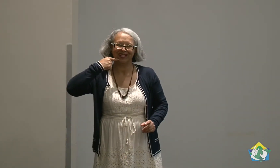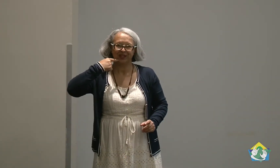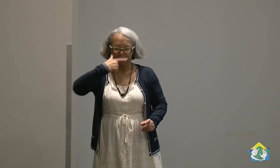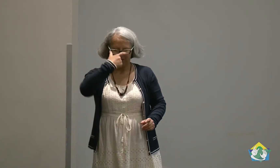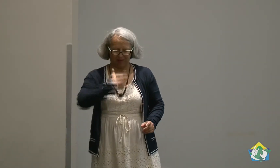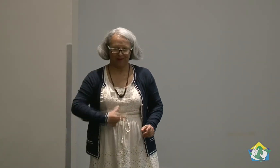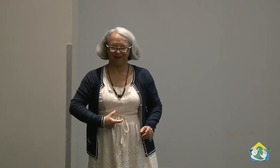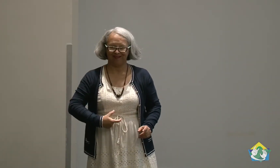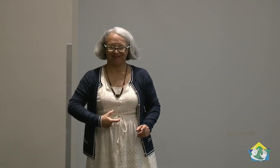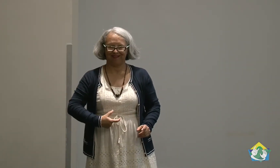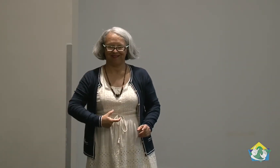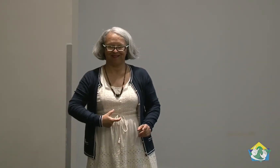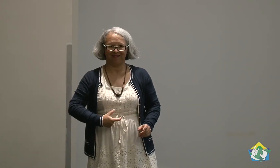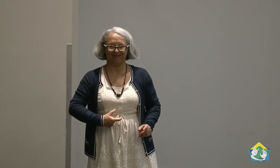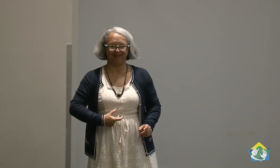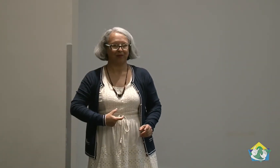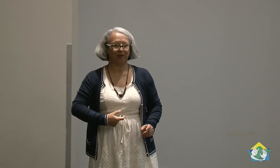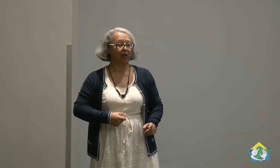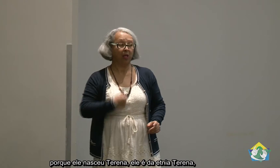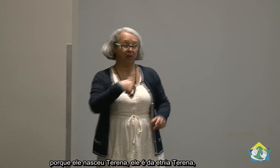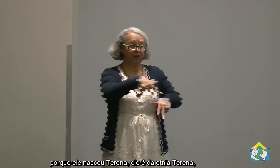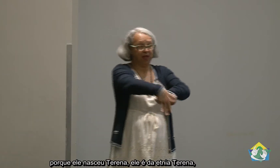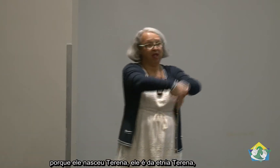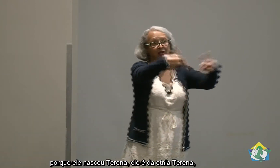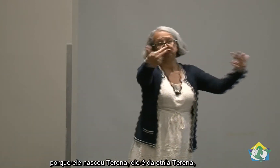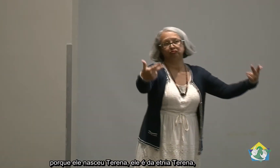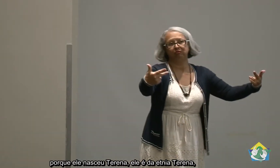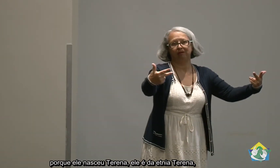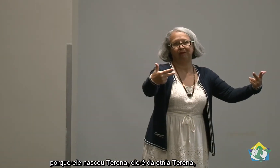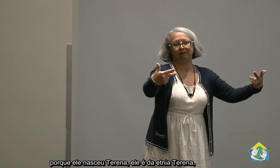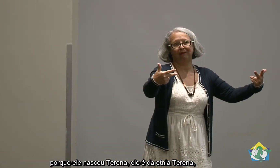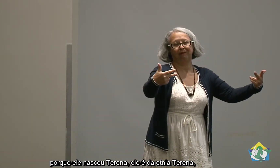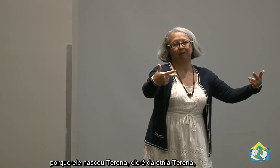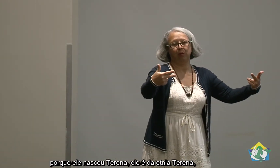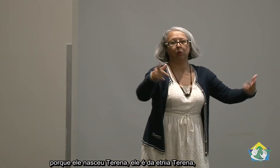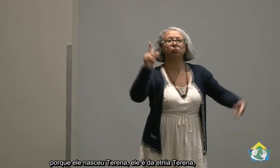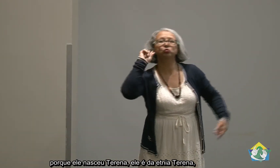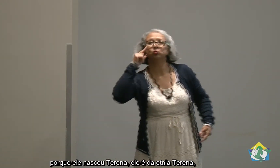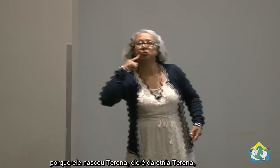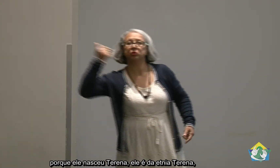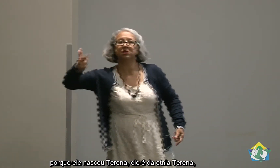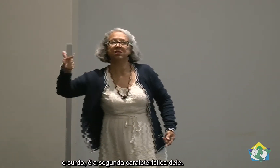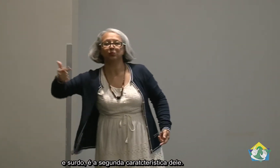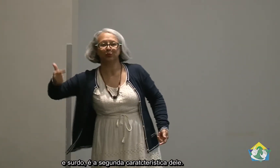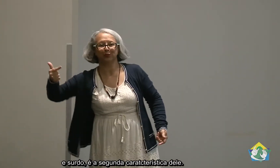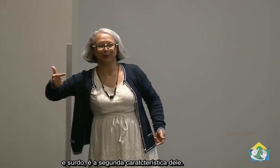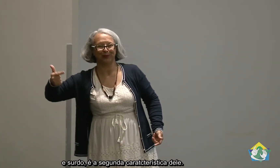Porque ele nasceu terena, ele é da etnia terena. e surdo